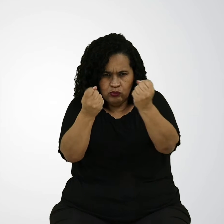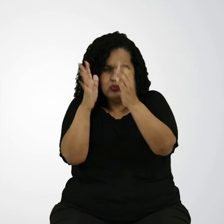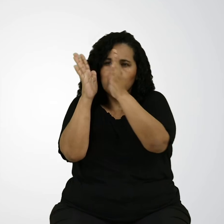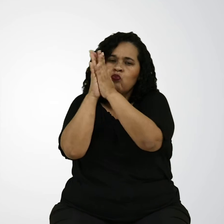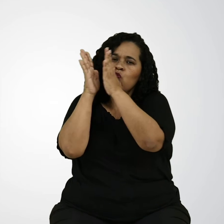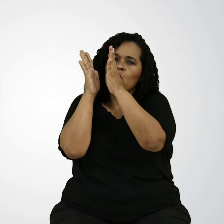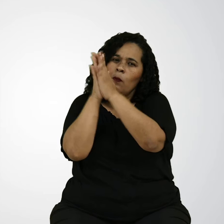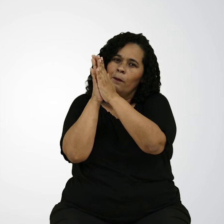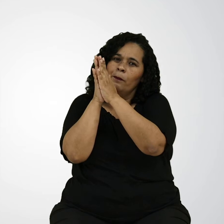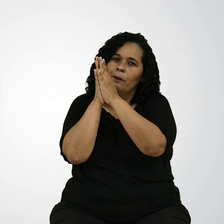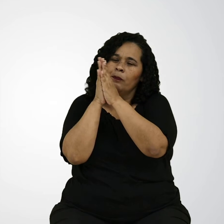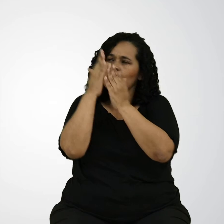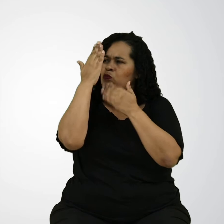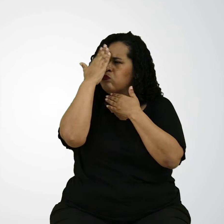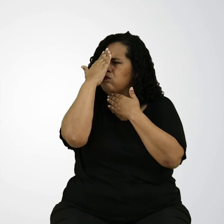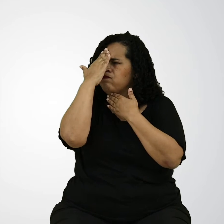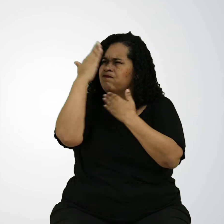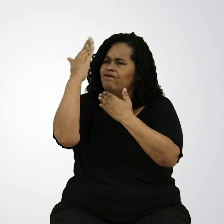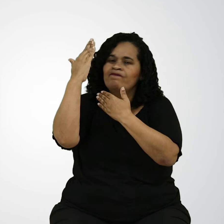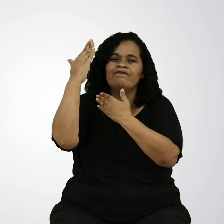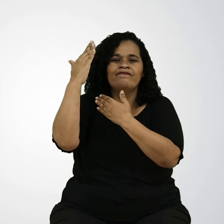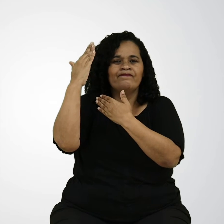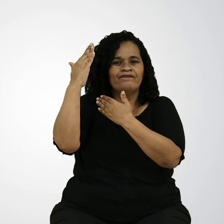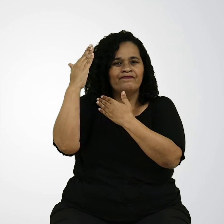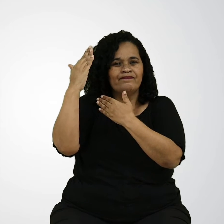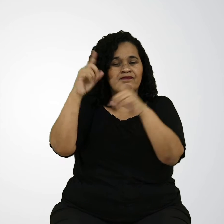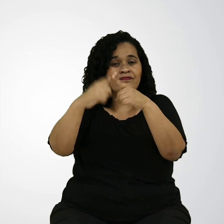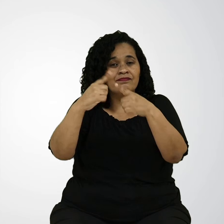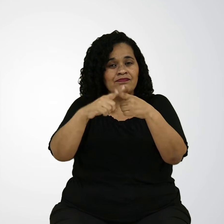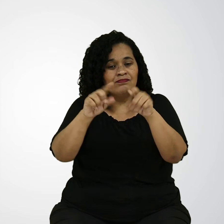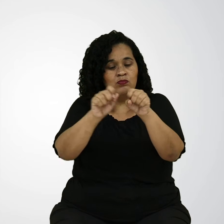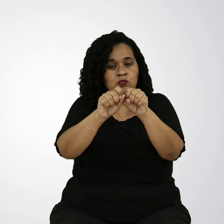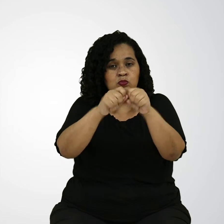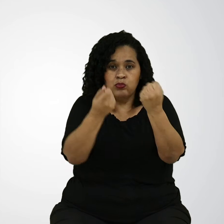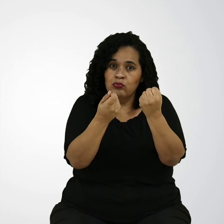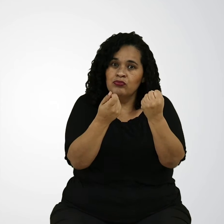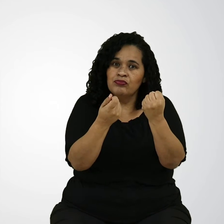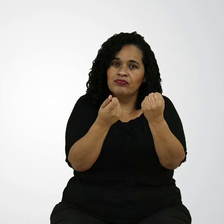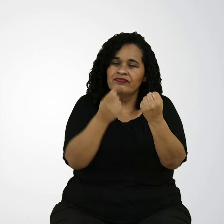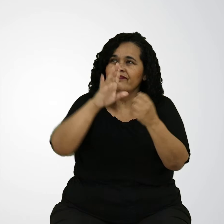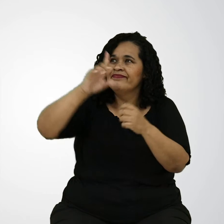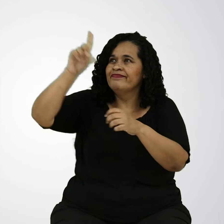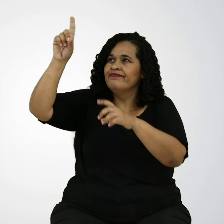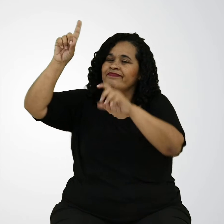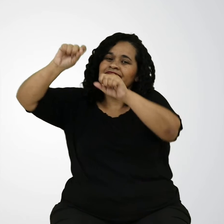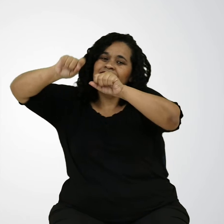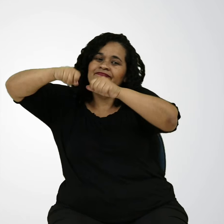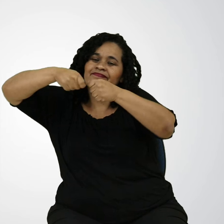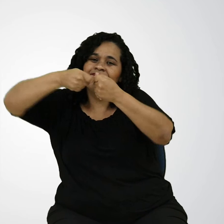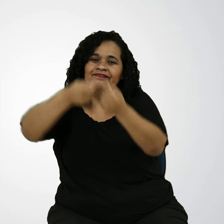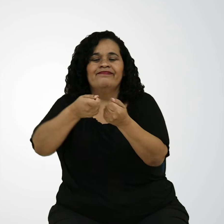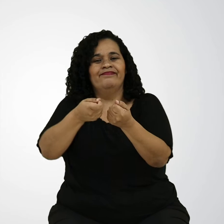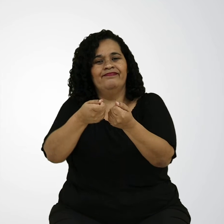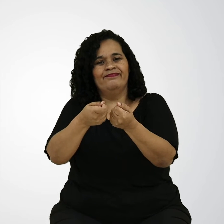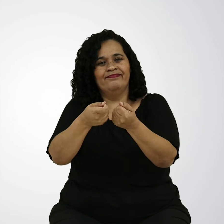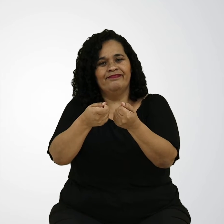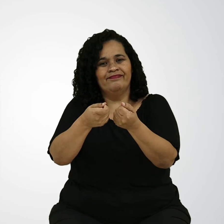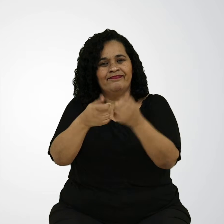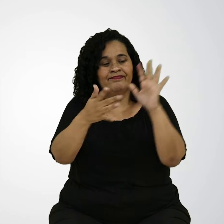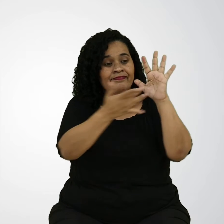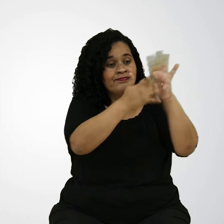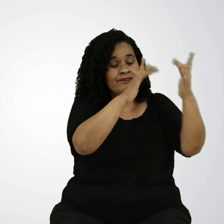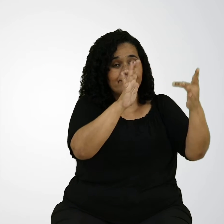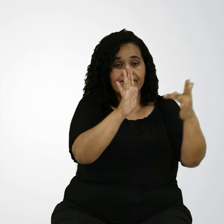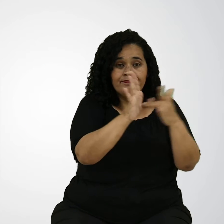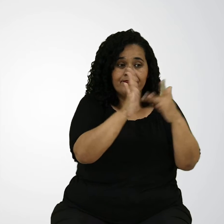tem ali o pressuposto de que o pão está sendo dado diariamente por Deus. Então, o próprio Jesus, quando orou